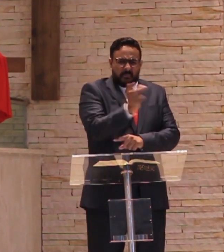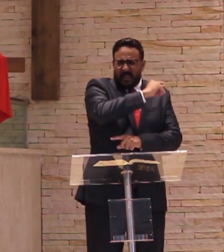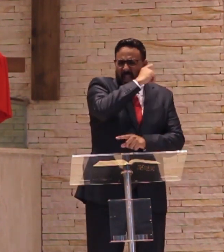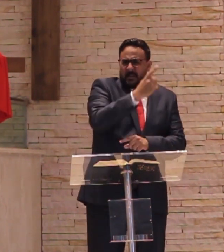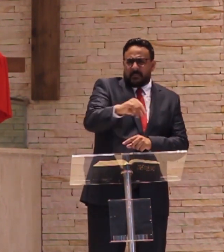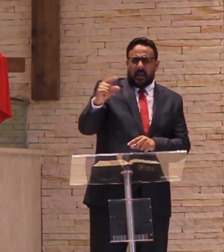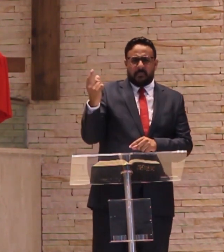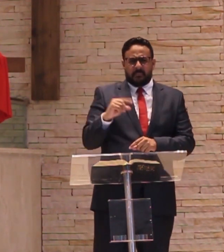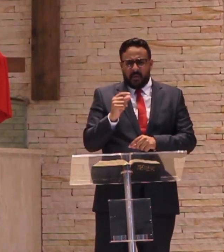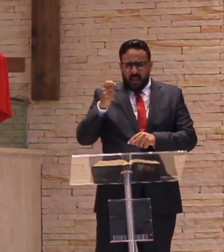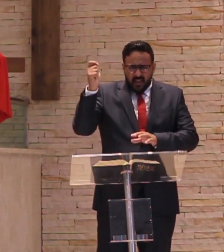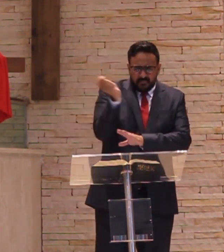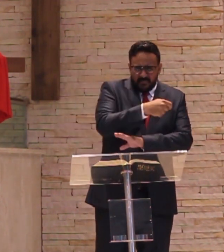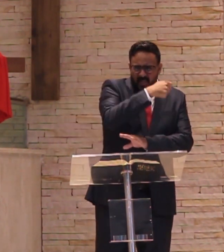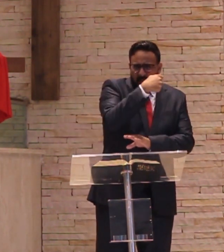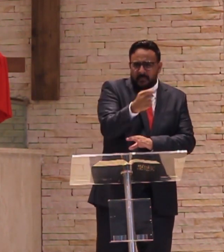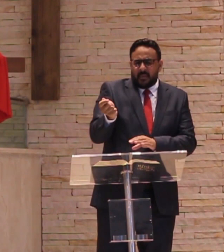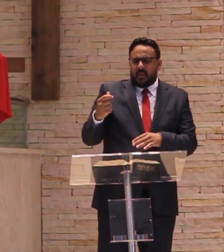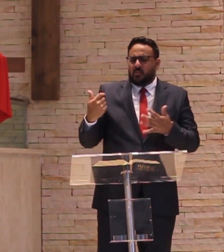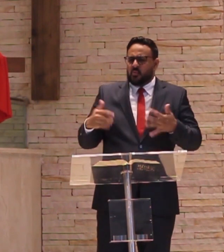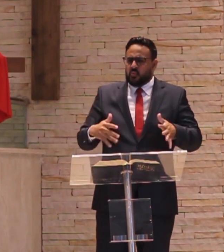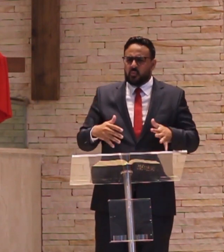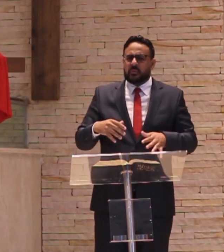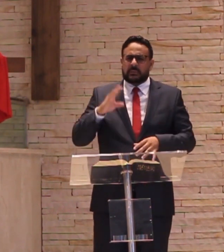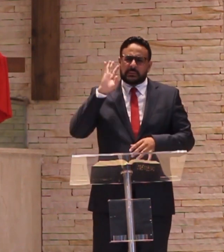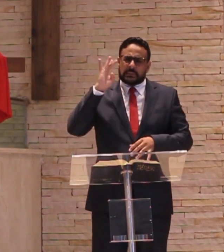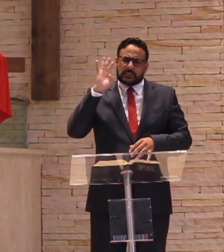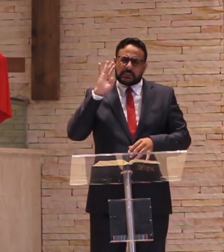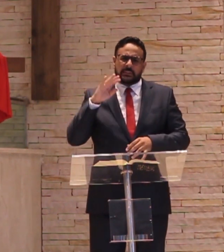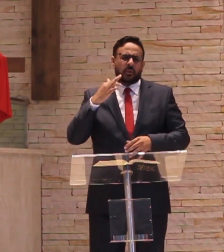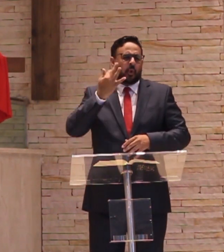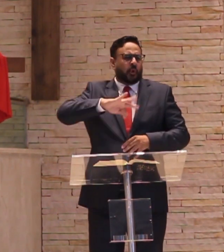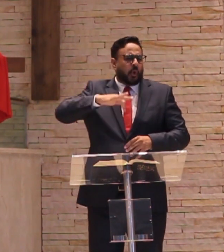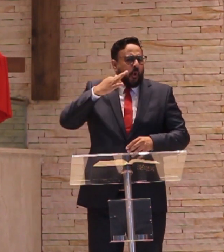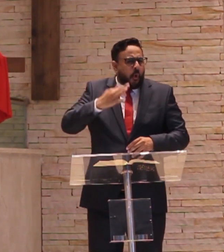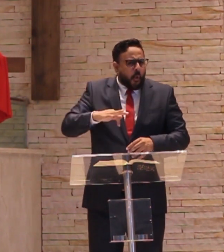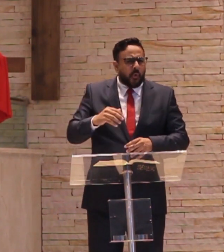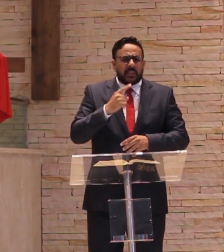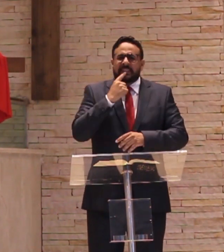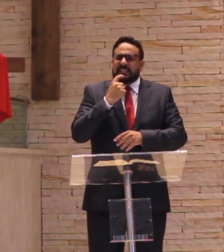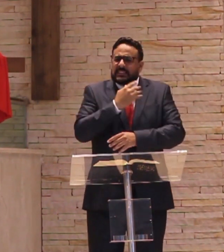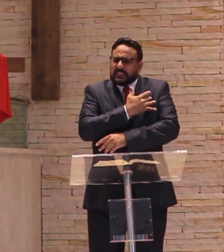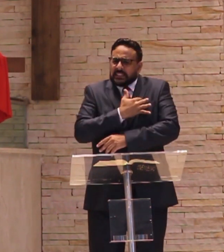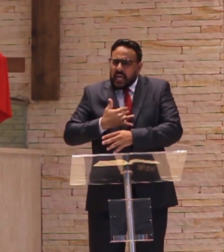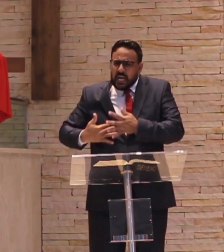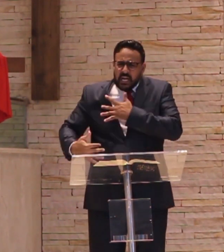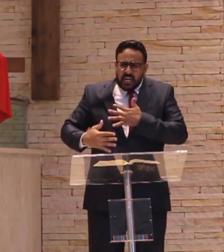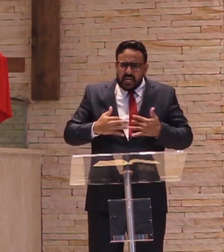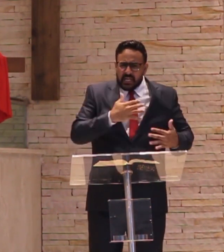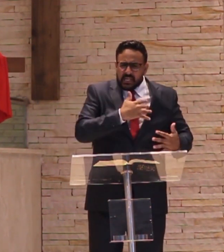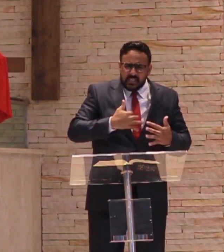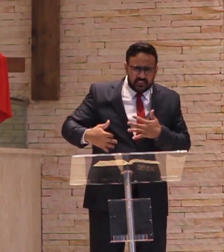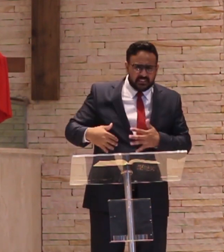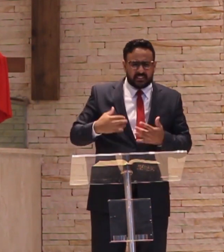ele sofreu, ele foi torturado enquanto estava ali, apanhou com chicote, teve seu